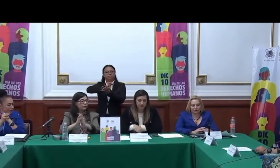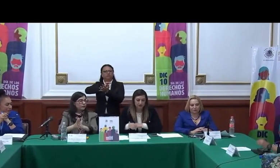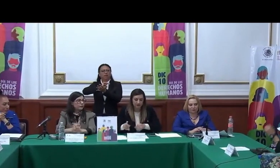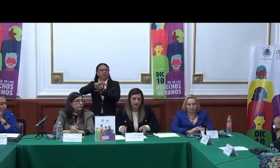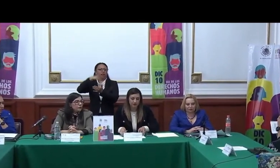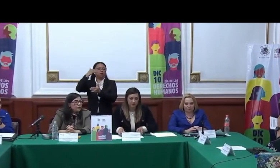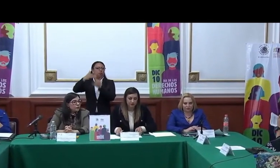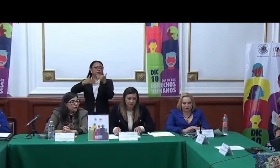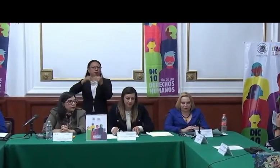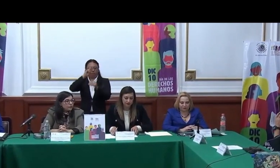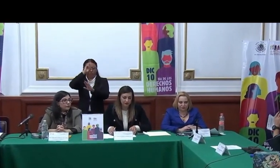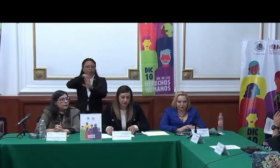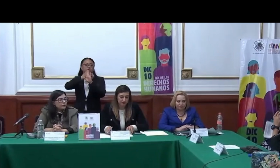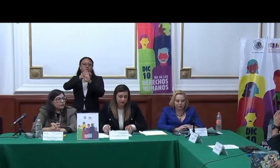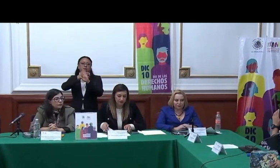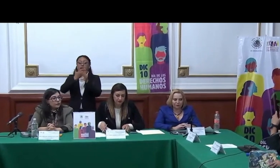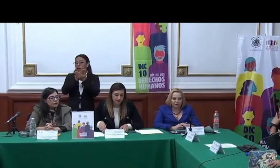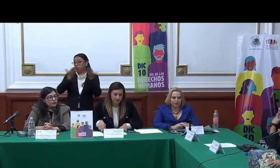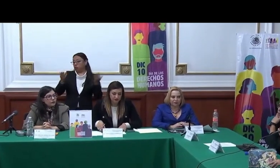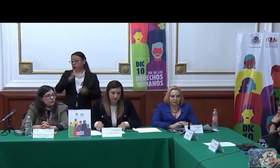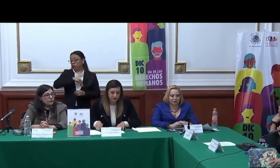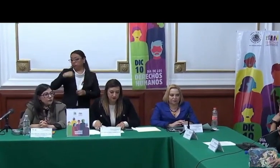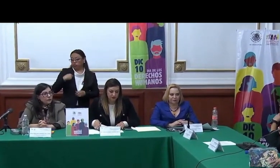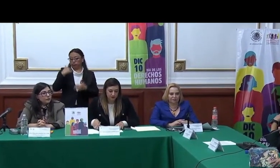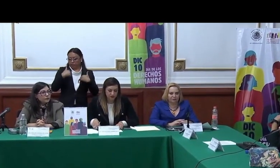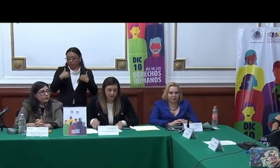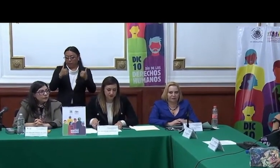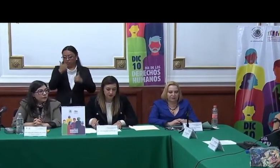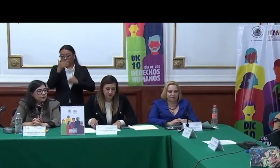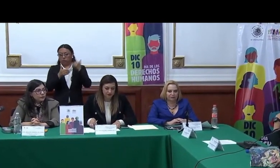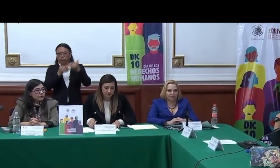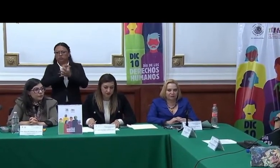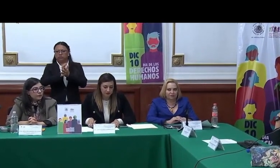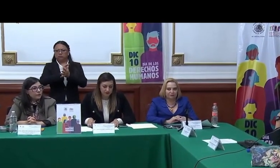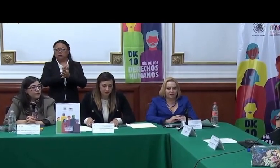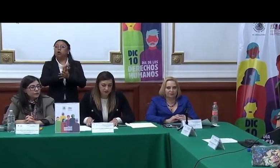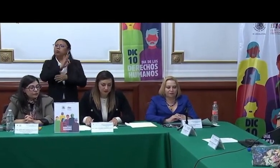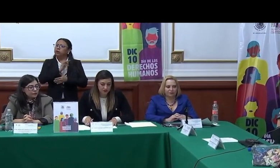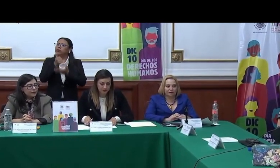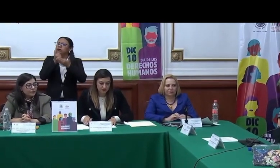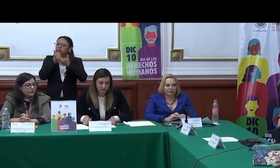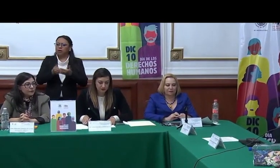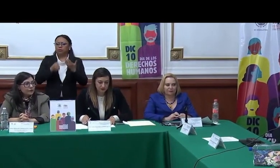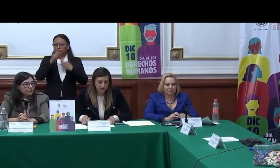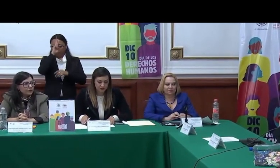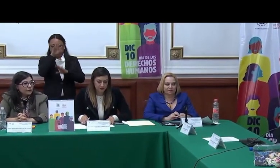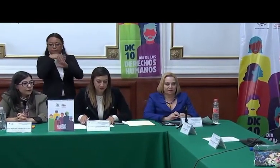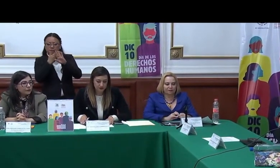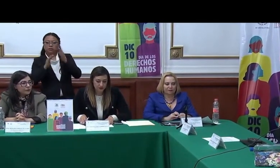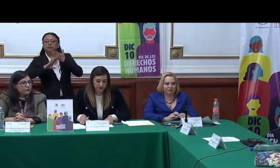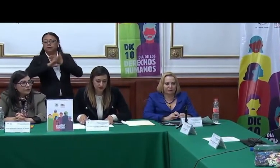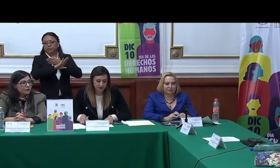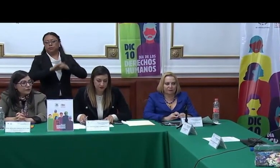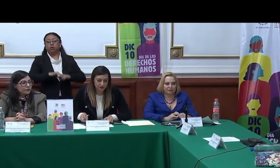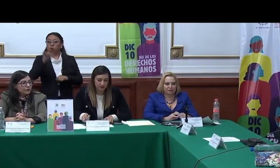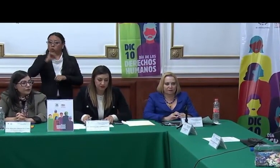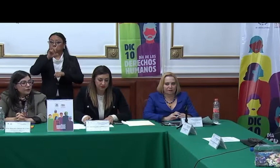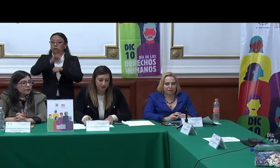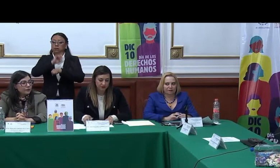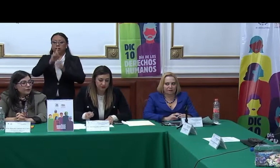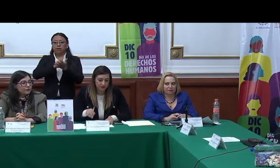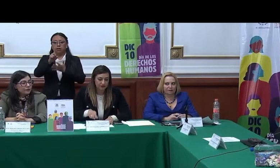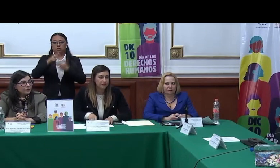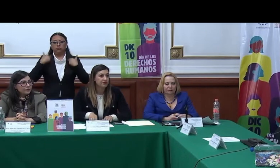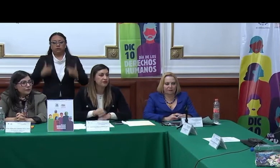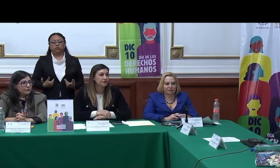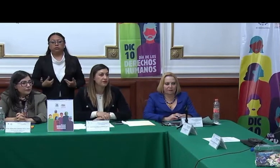los procesos de discriminación precisamente nos va a permitir prevenir la violencia. Hoy, además de ser el Día de los Derechos Humanos,